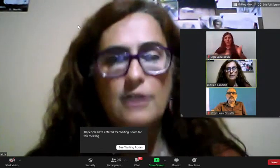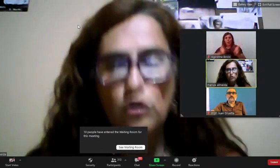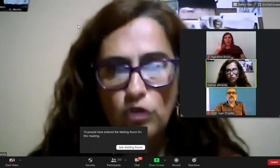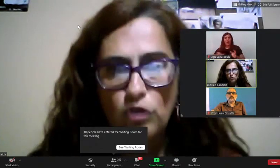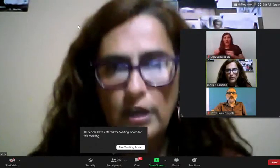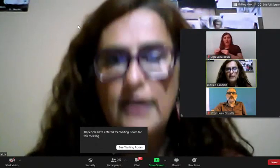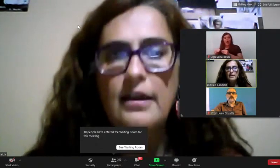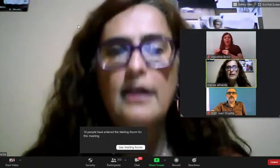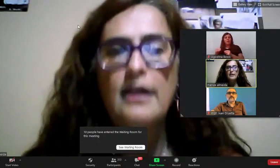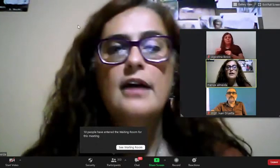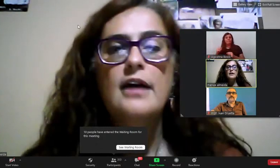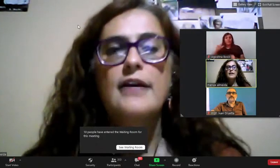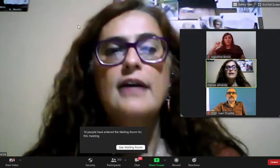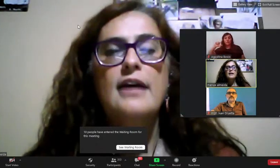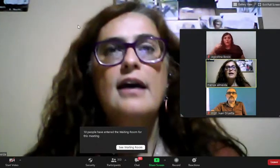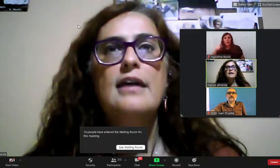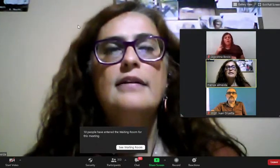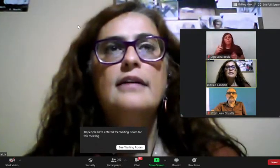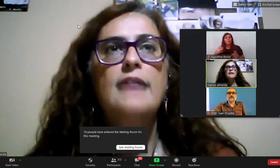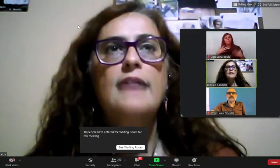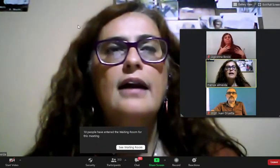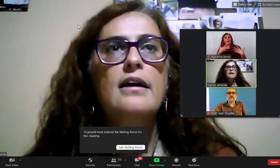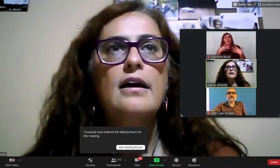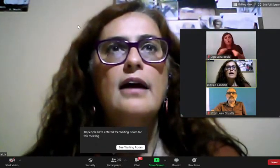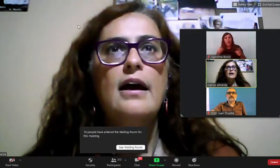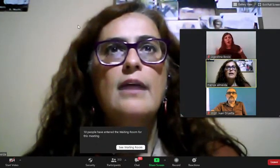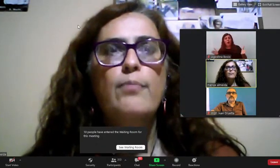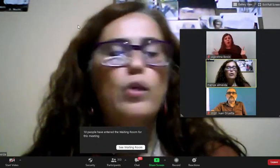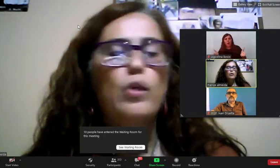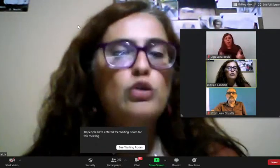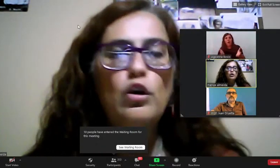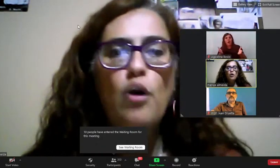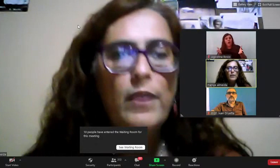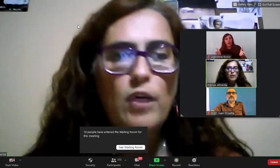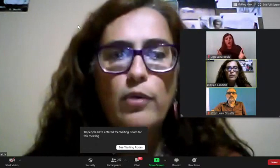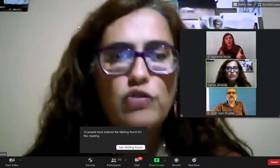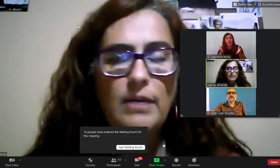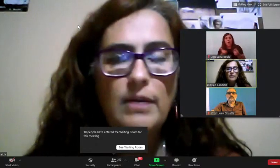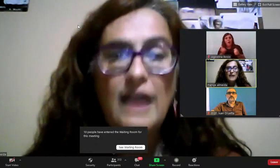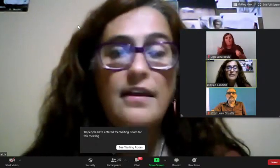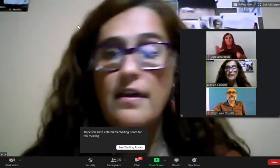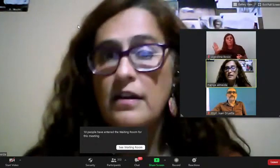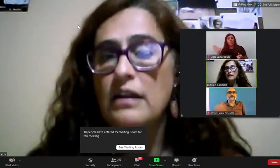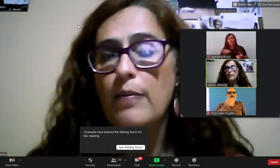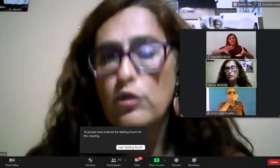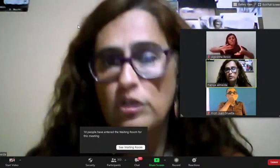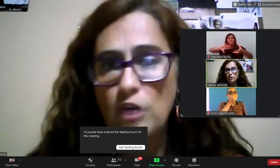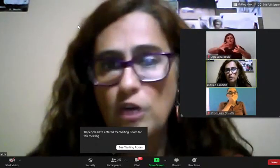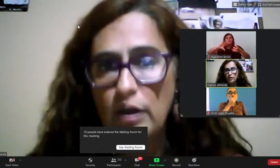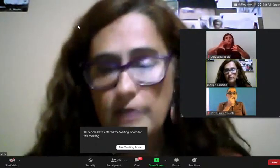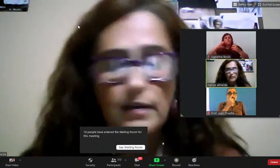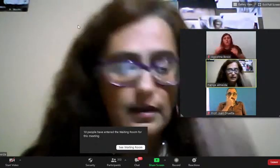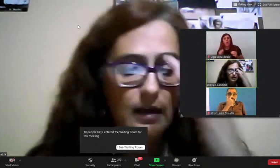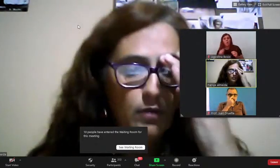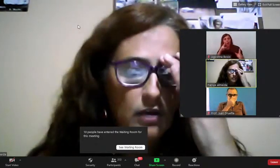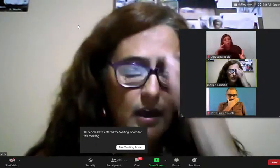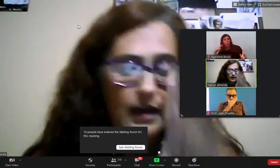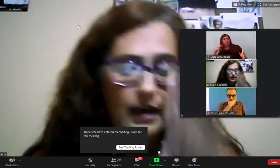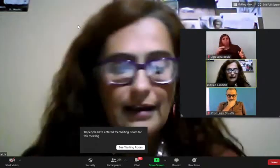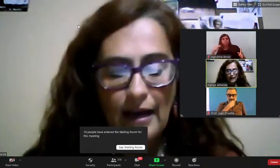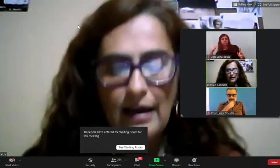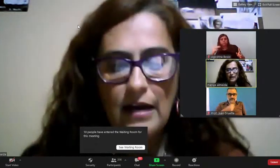a que se consolide, que hay que intentar por todos los medios posibles y desde distintas posiciones,